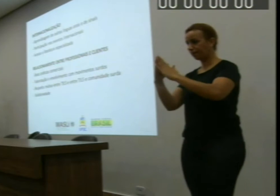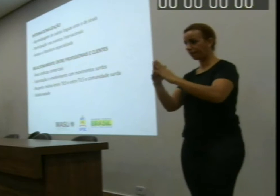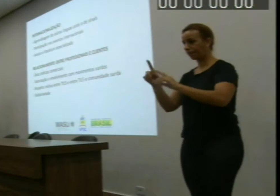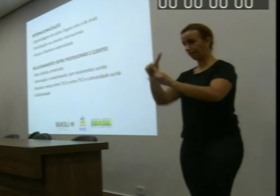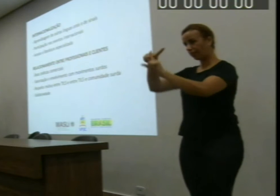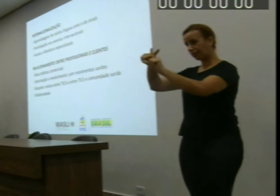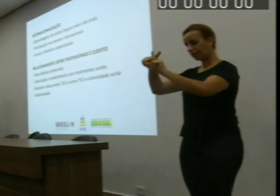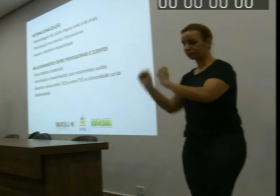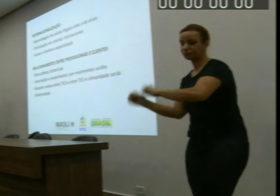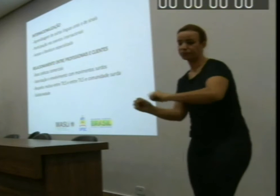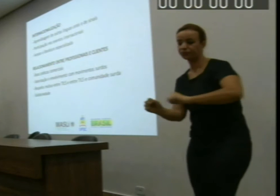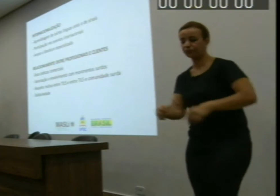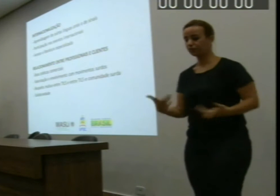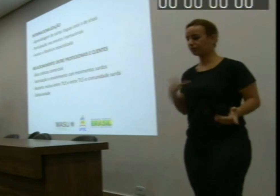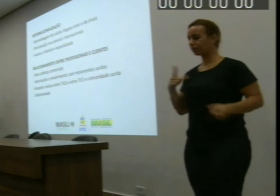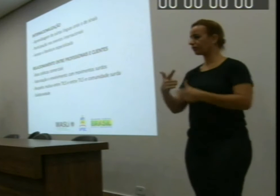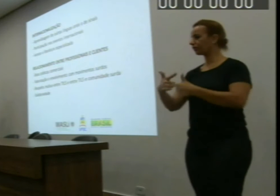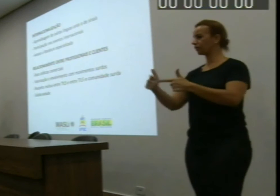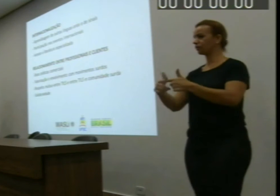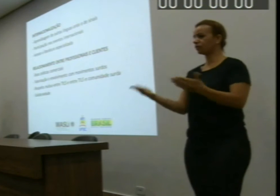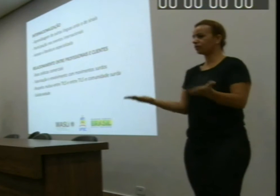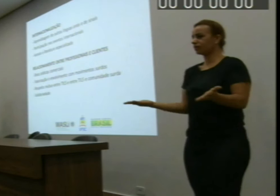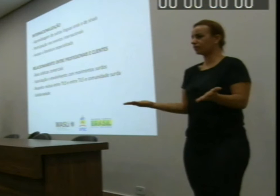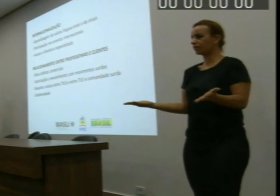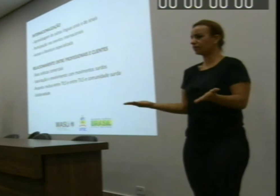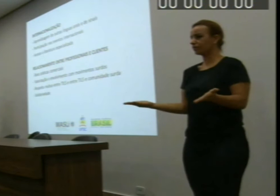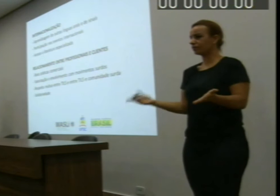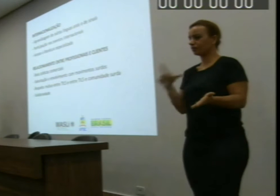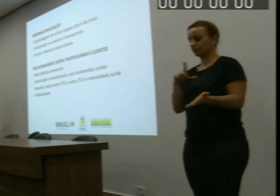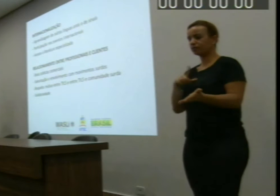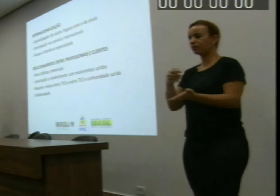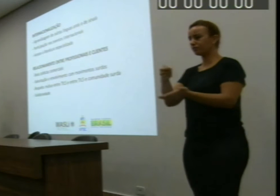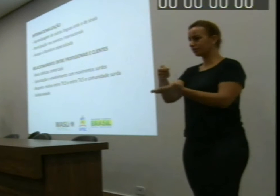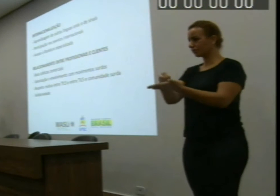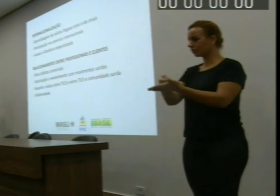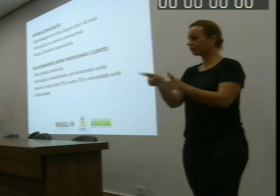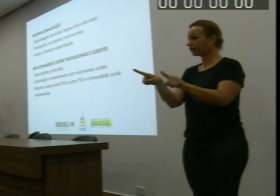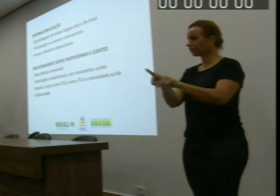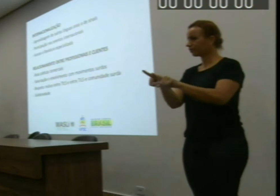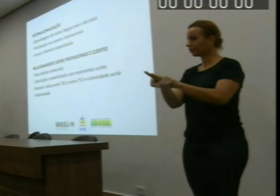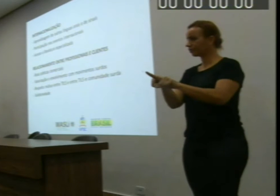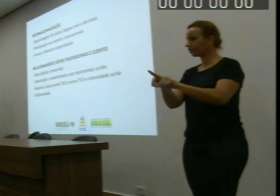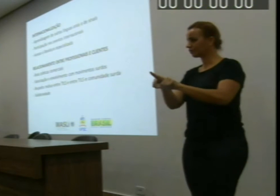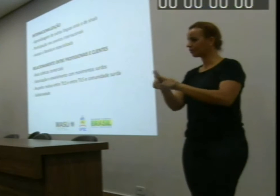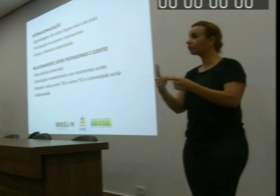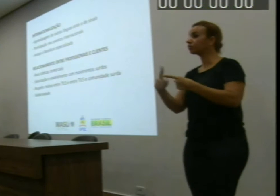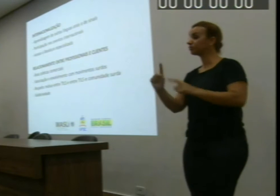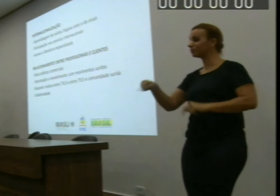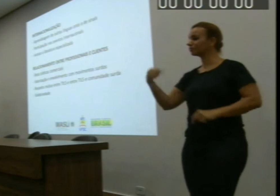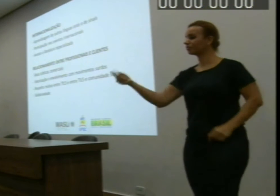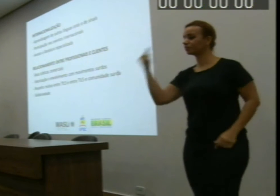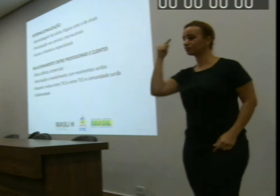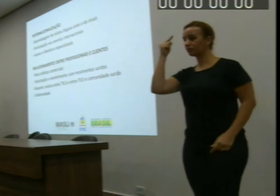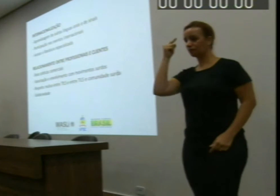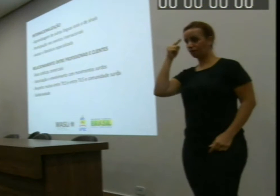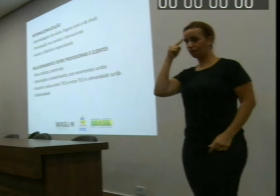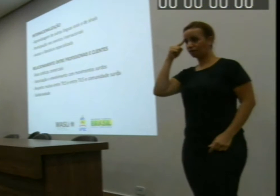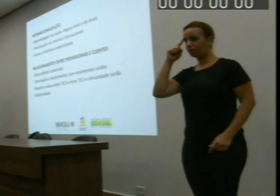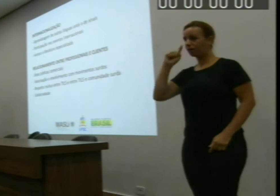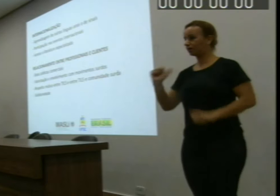teve problemas aqui de gente que queria ser voluntariado queria se ser ário e depois quis eh exigir